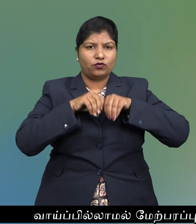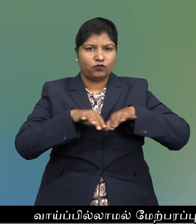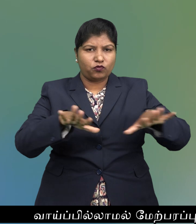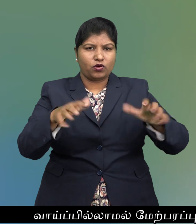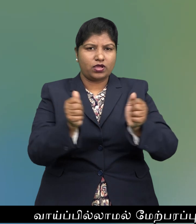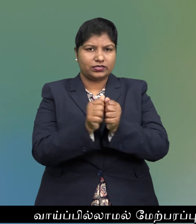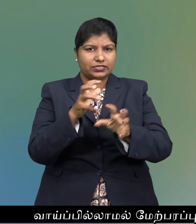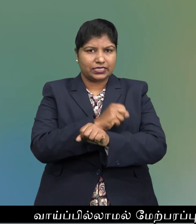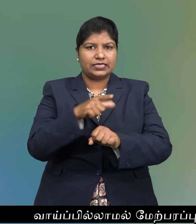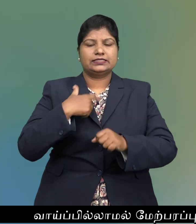தண்ணீர் வெளியேறுகிறது.